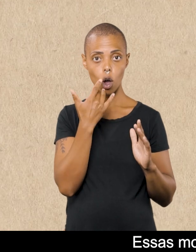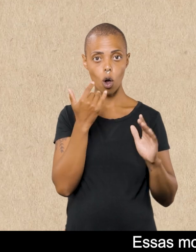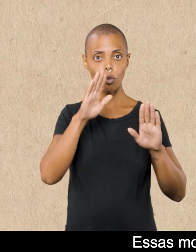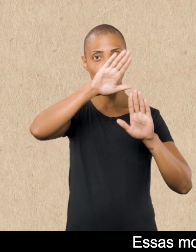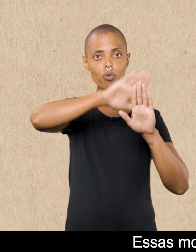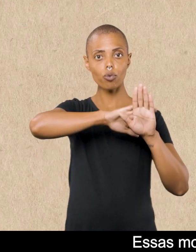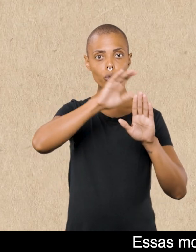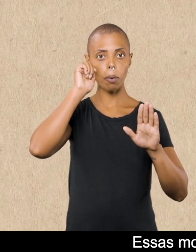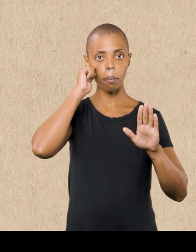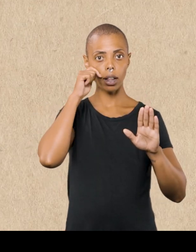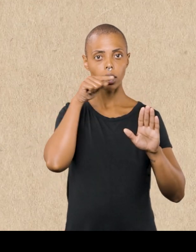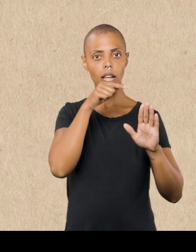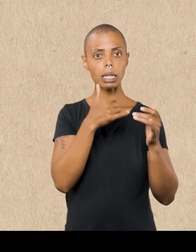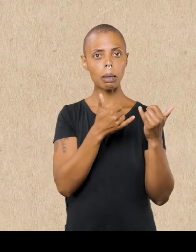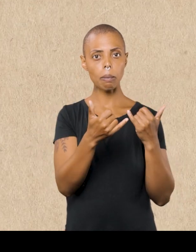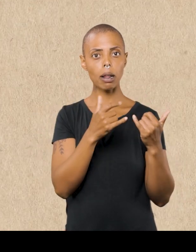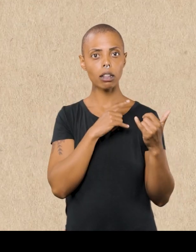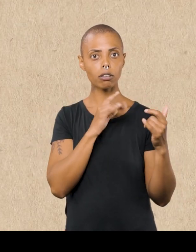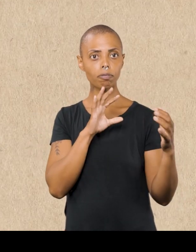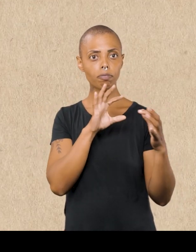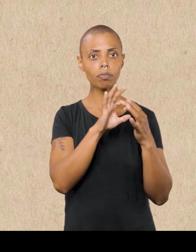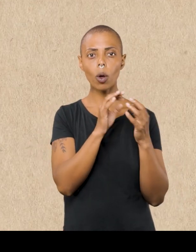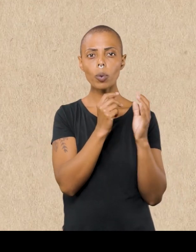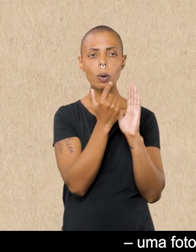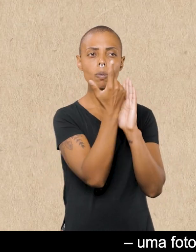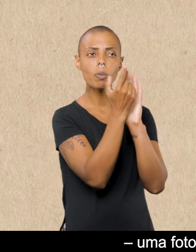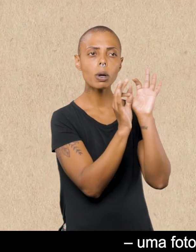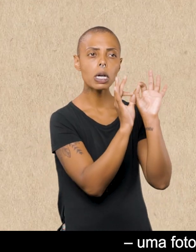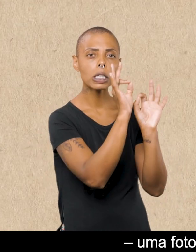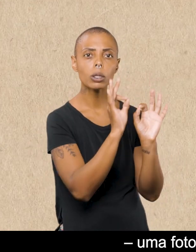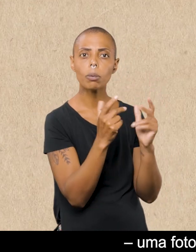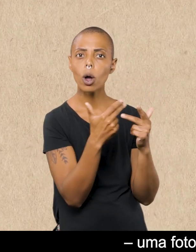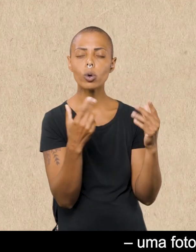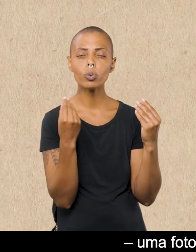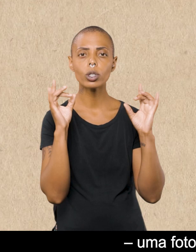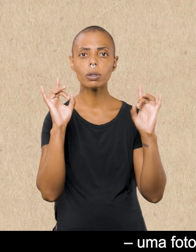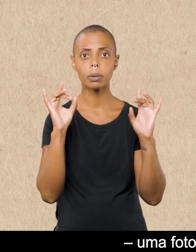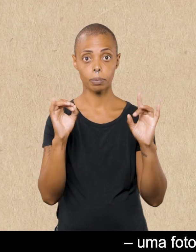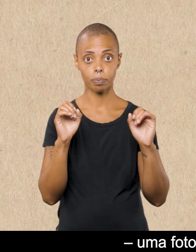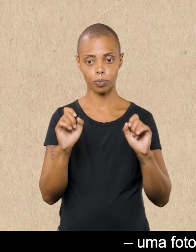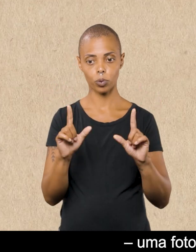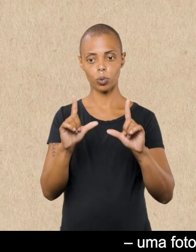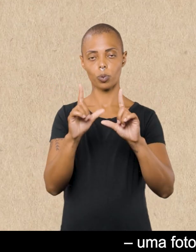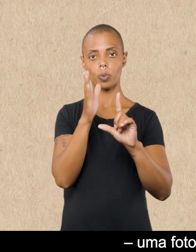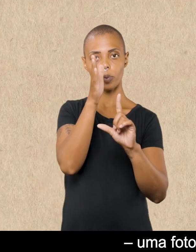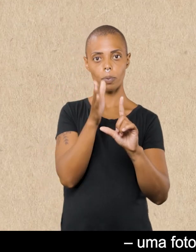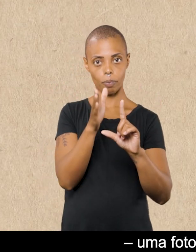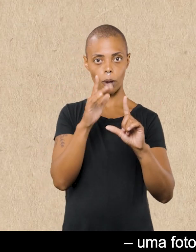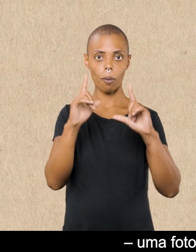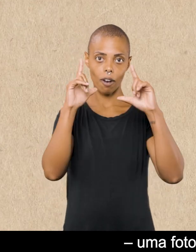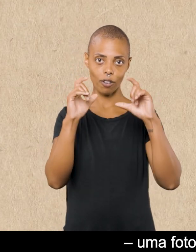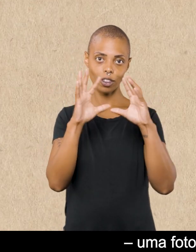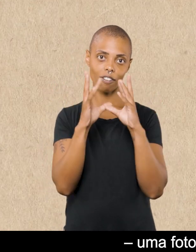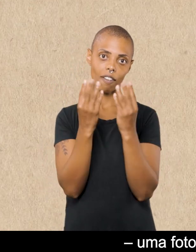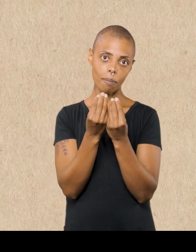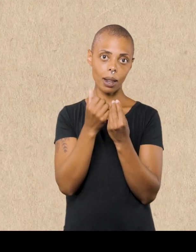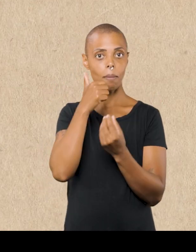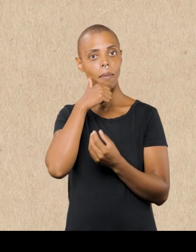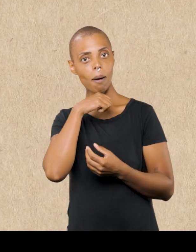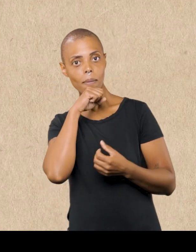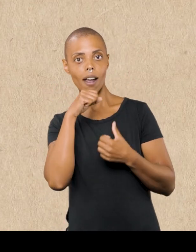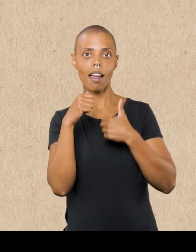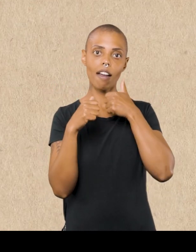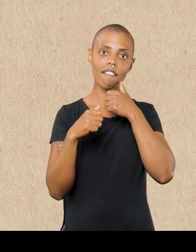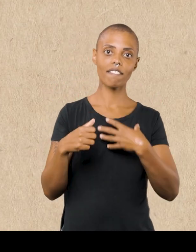sobre o fundo preto. Essas molduras parecem conter e adornar um pertence profundamente precioso. Uma